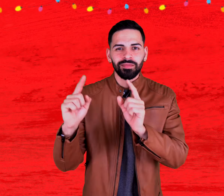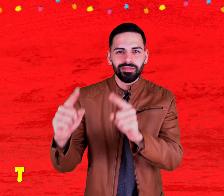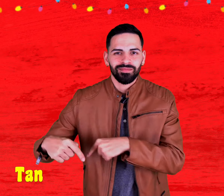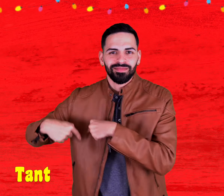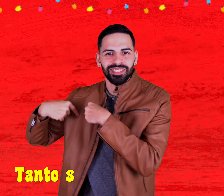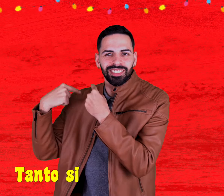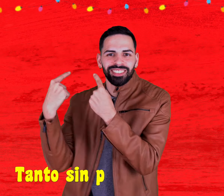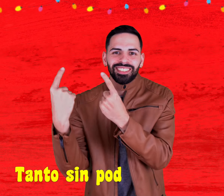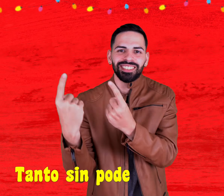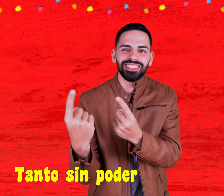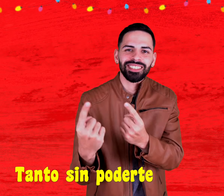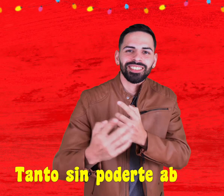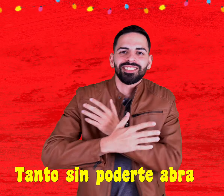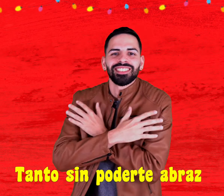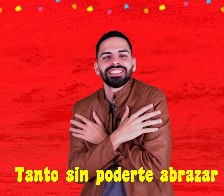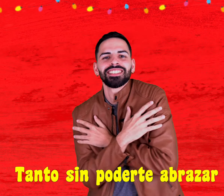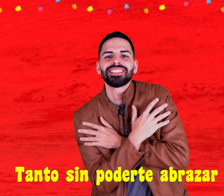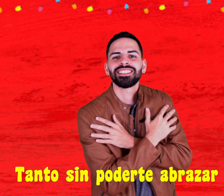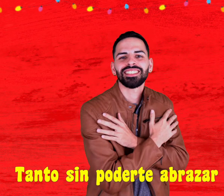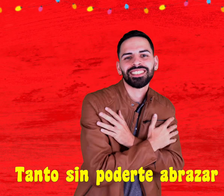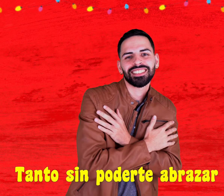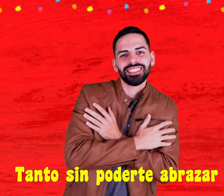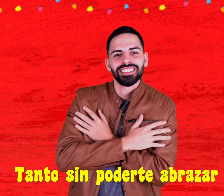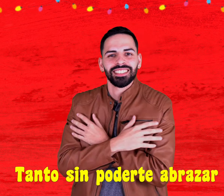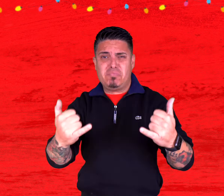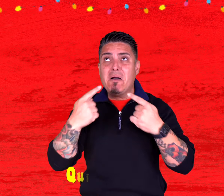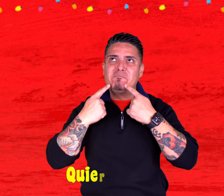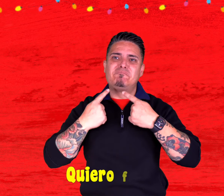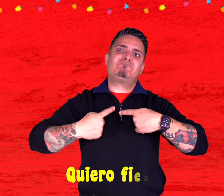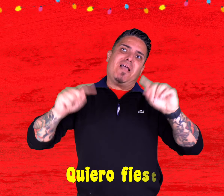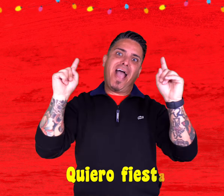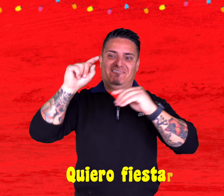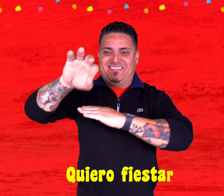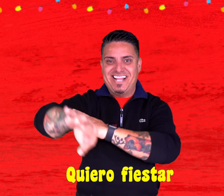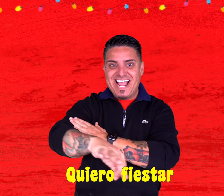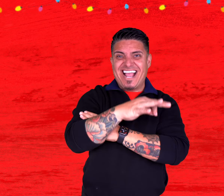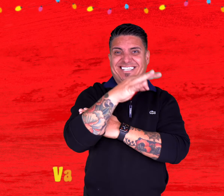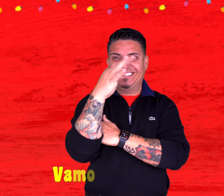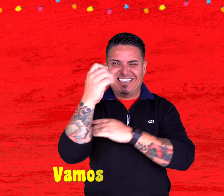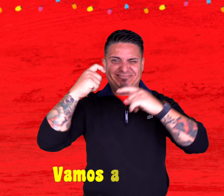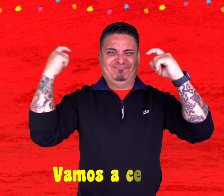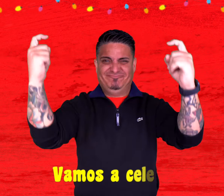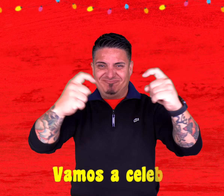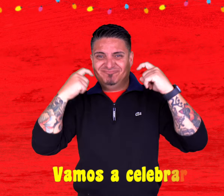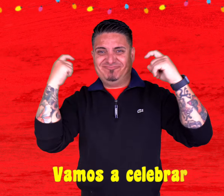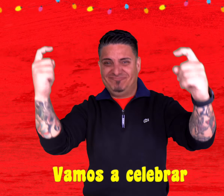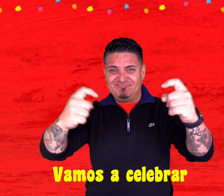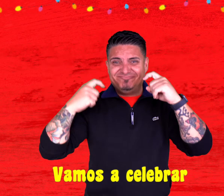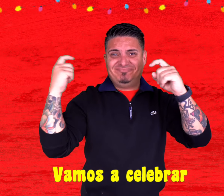Tanto sin poderte abrazar, que es tu vida, vamos a celebrar,